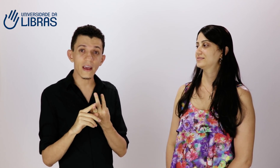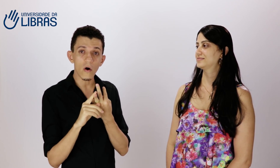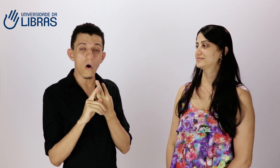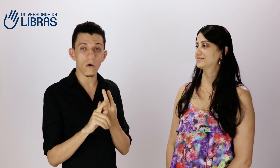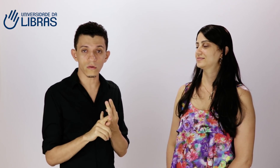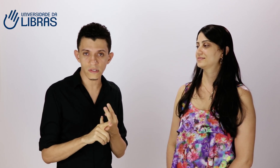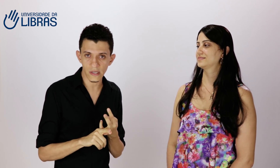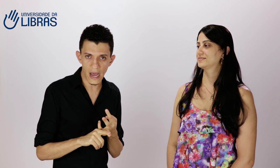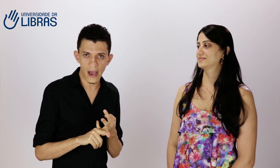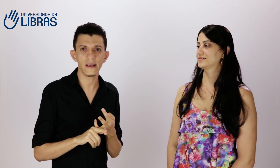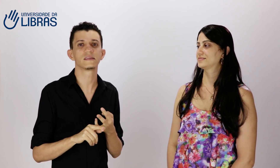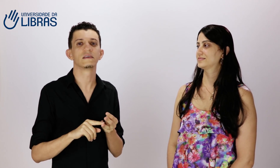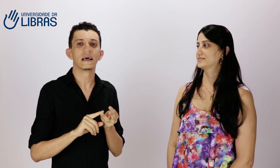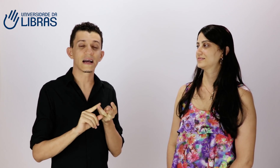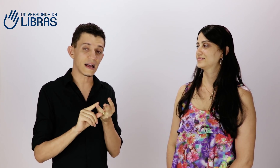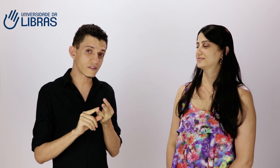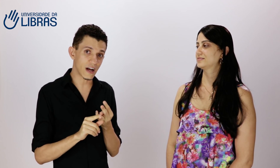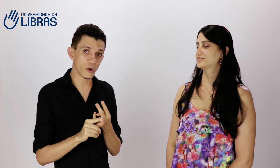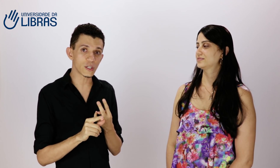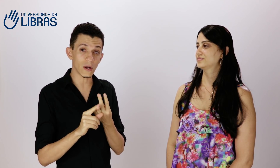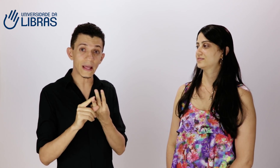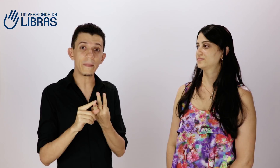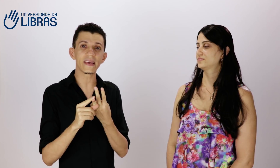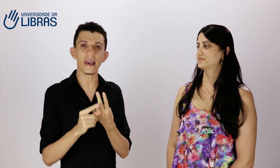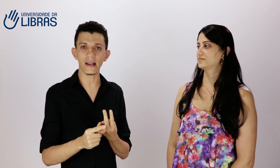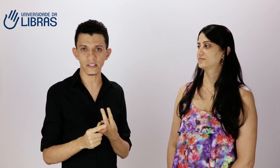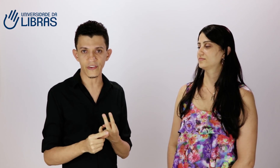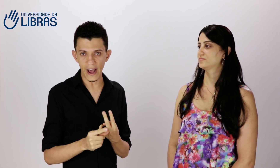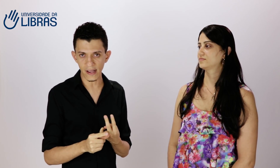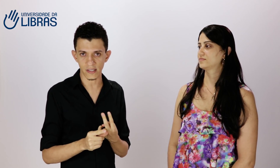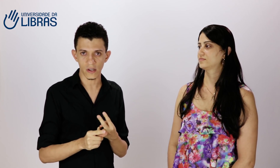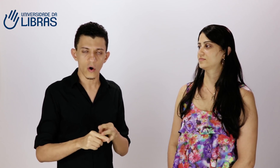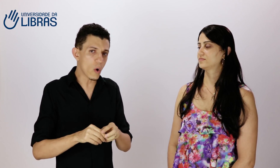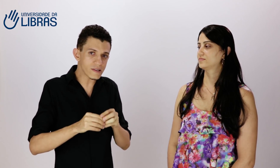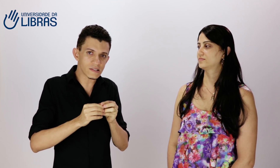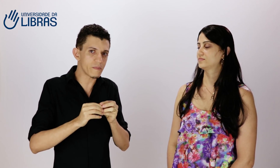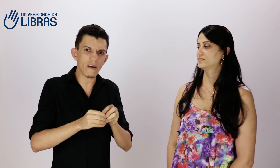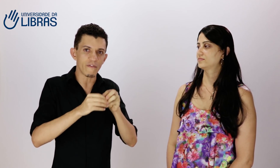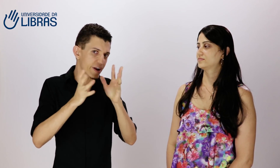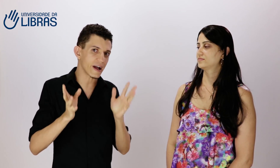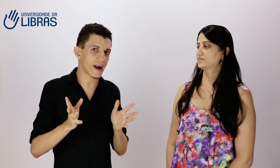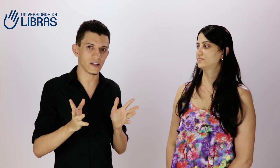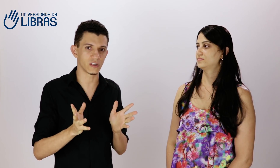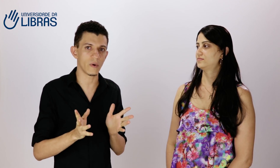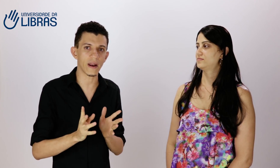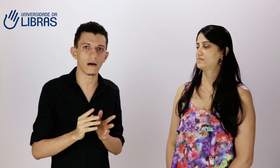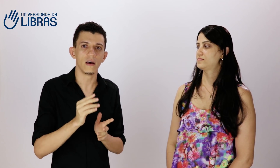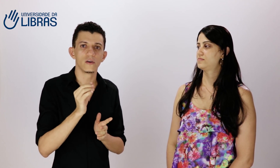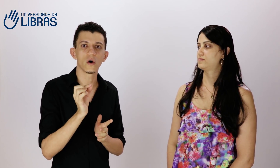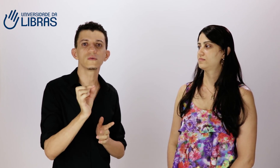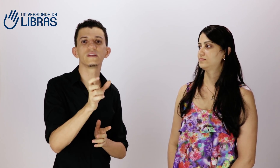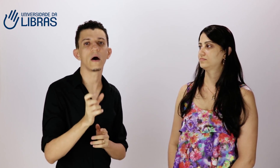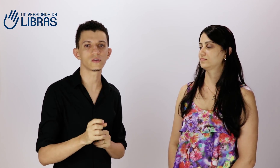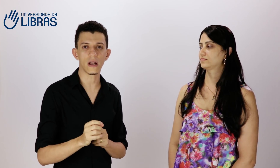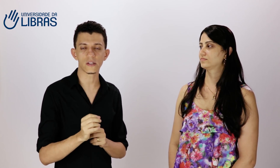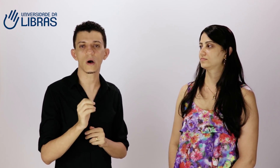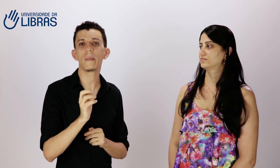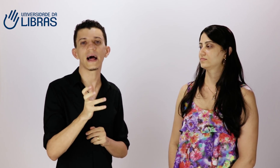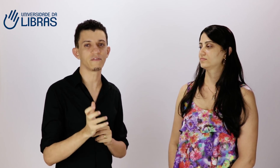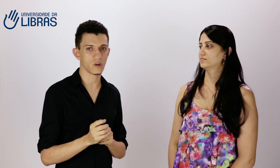perguntei outros sinais, classificadores ou até pequenas frases, coisas assim meio fora da caixa, não era só um sinal isolado, só uma palavra